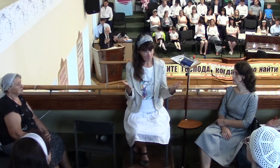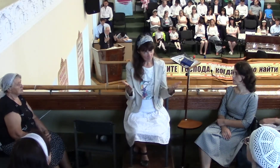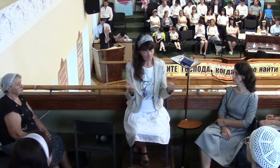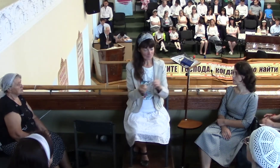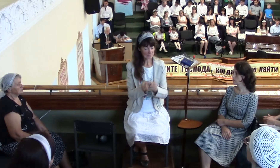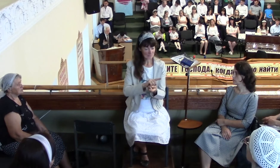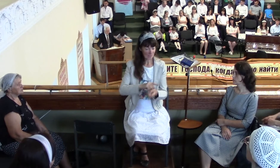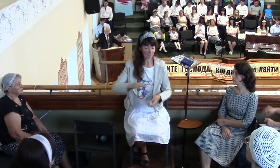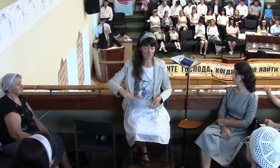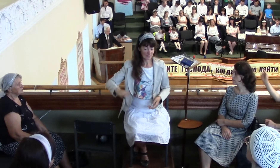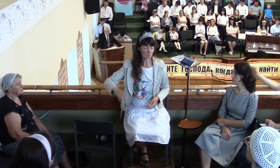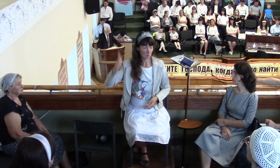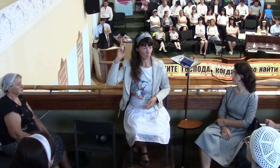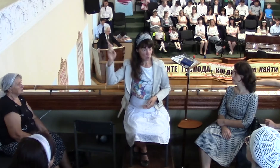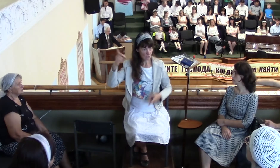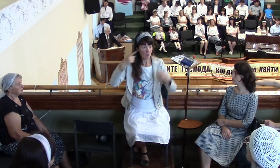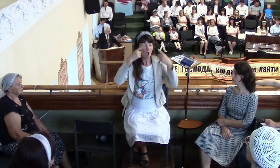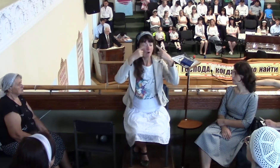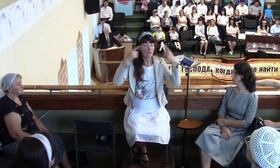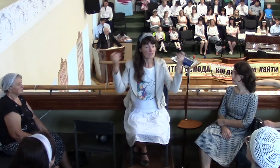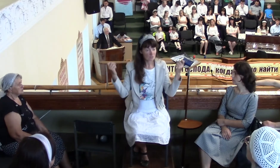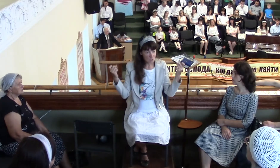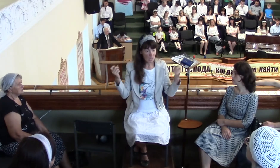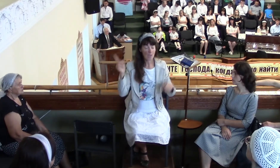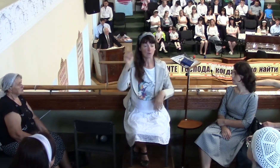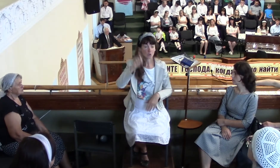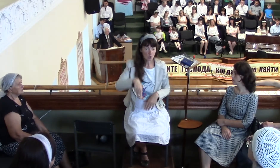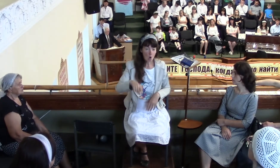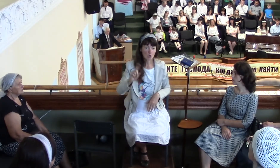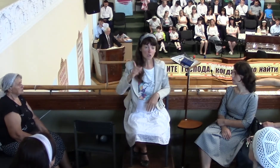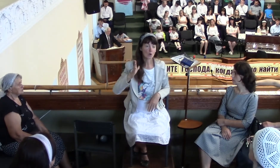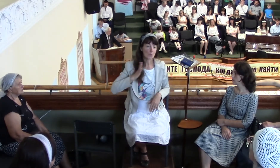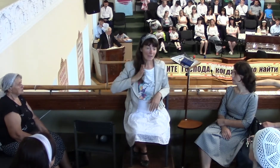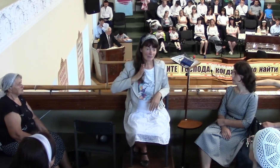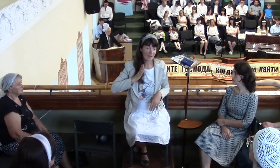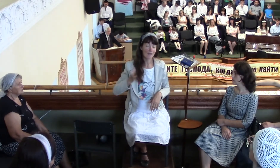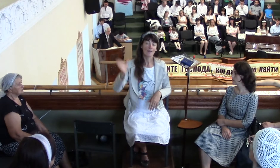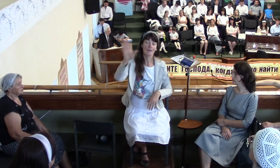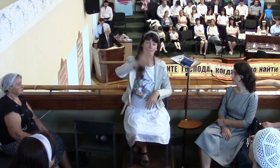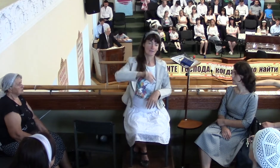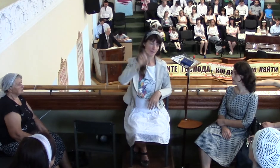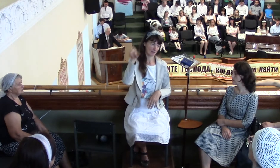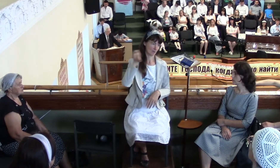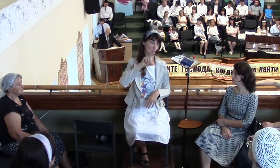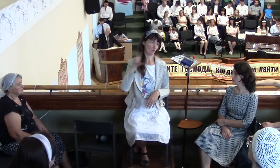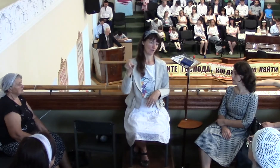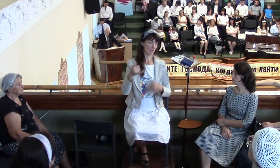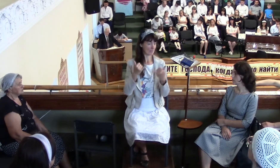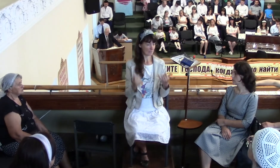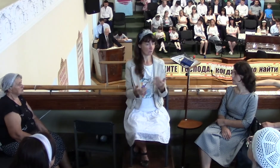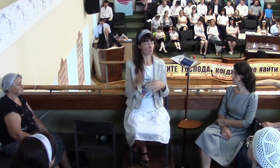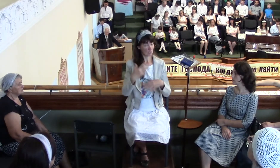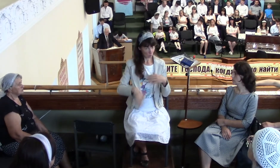мы возвещаем то, что произошло на Голгофе. Сегодня мы слышали и стихотворение, и